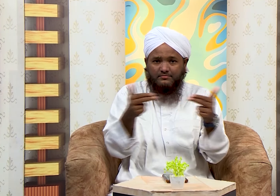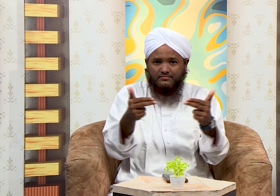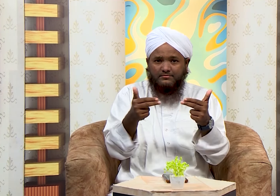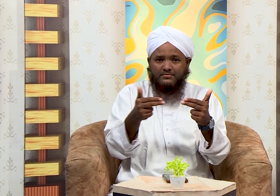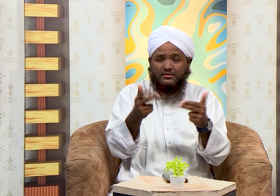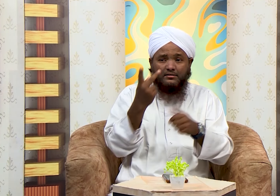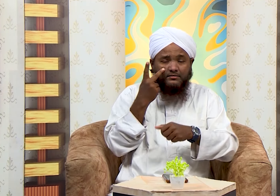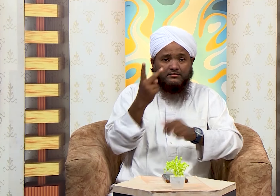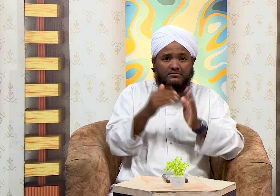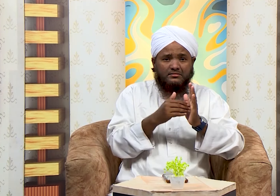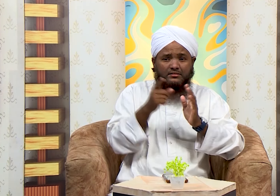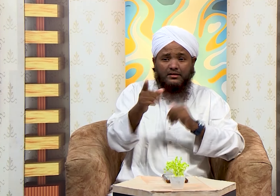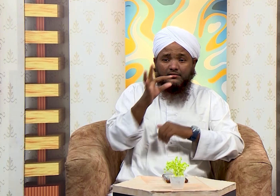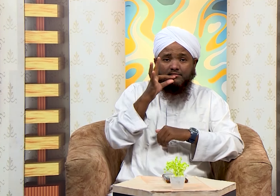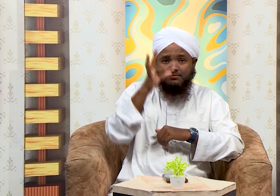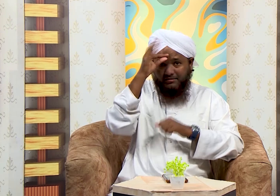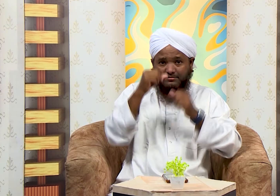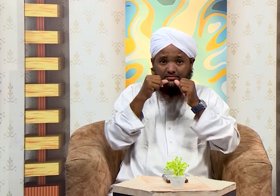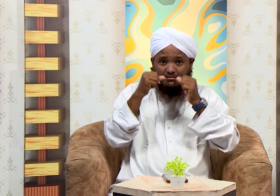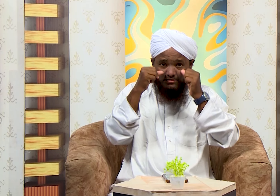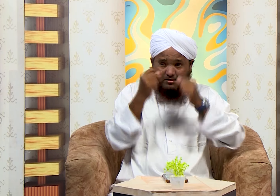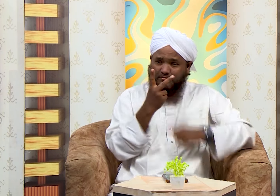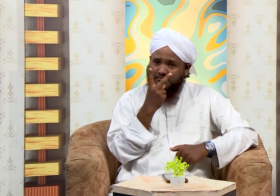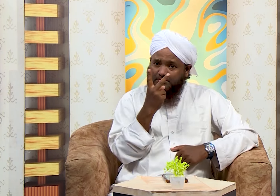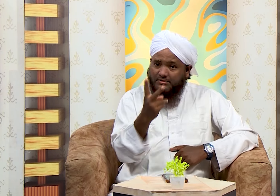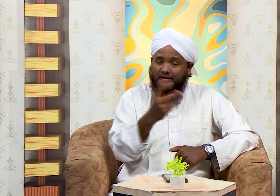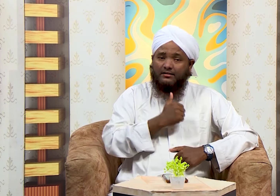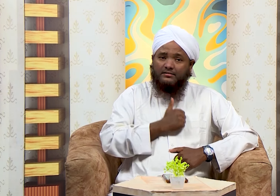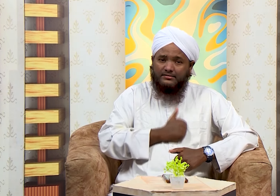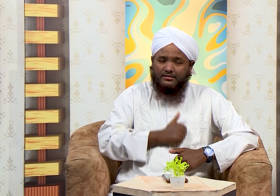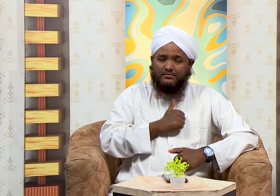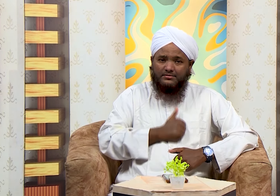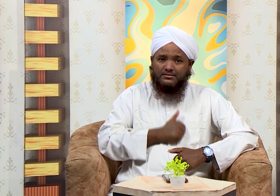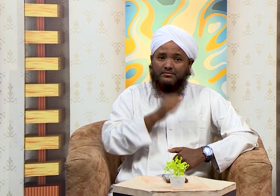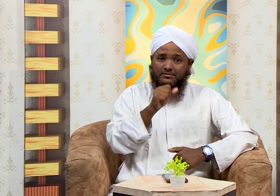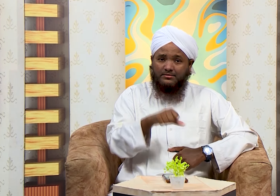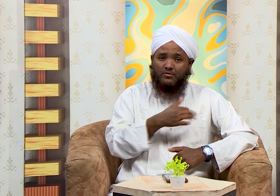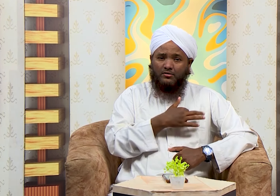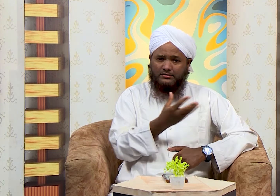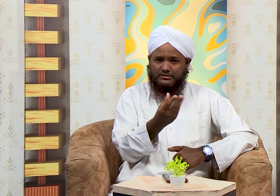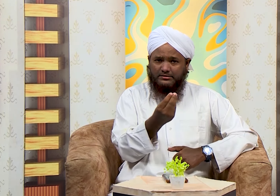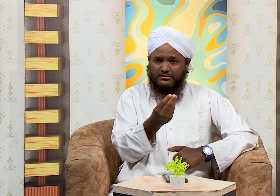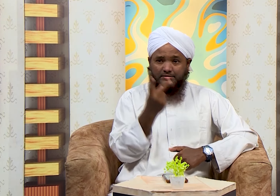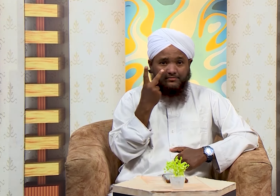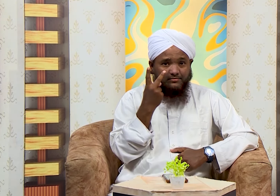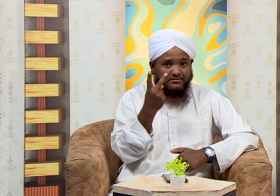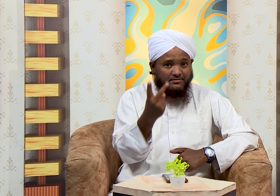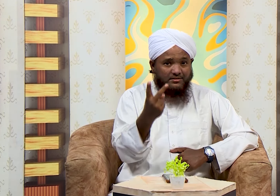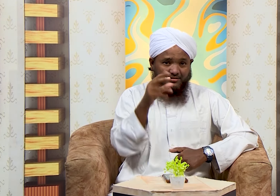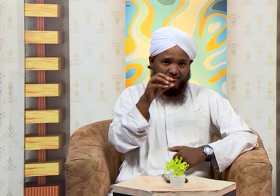آپ کی نرمی آپ کی برداش اس کی برکت سے انہوں نے اسلام قبول کیا اور وہ واقعہ کیا ہے پہلے ہی مسلمان نہیں